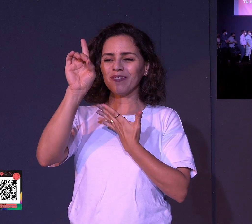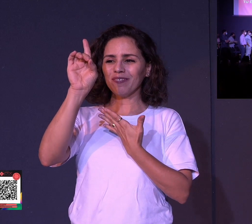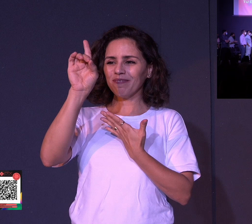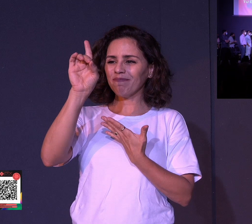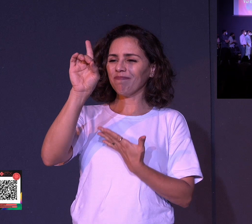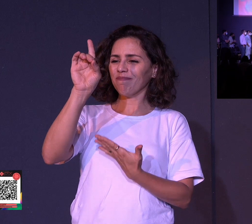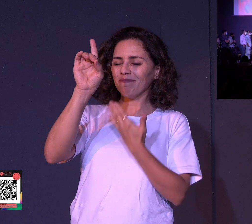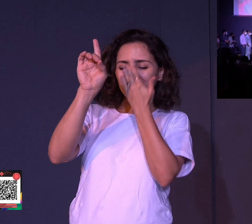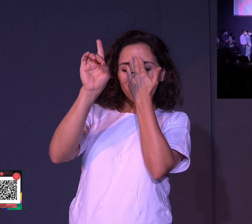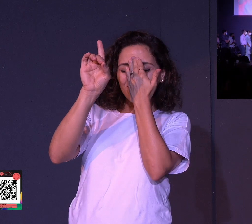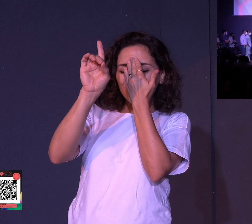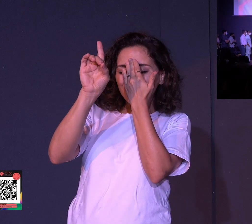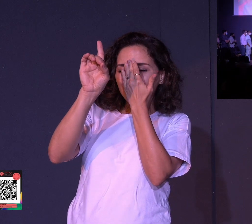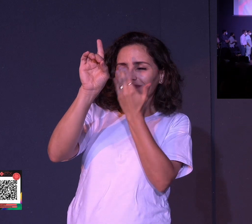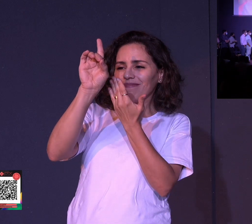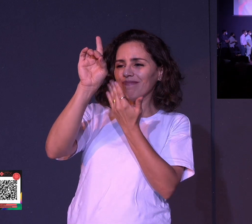Obrigado, Senhor, pela tua presença.